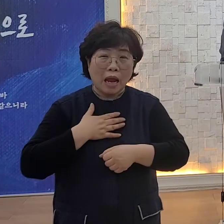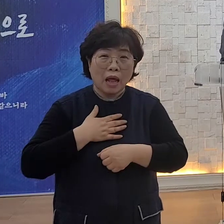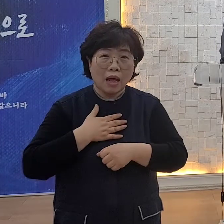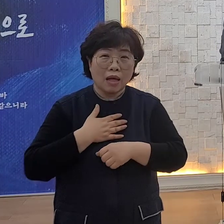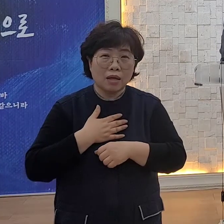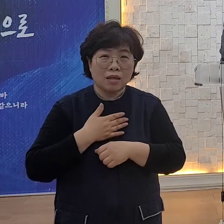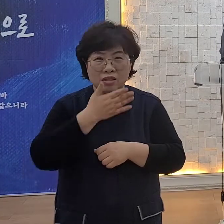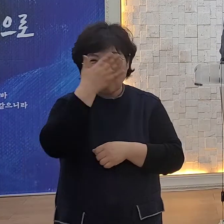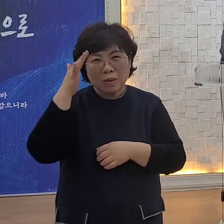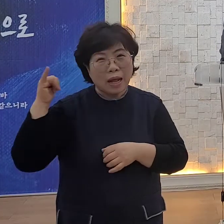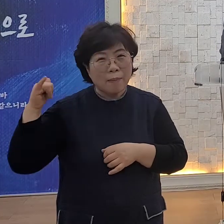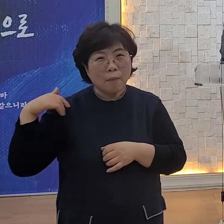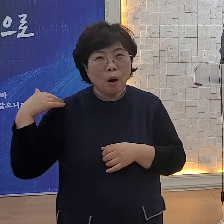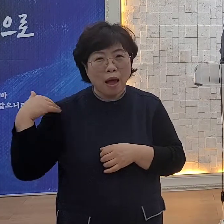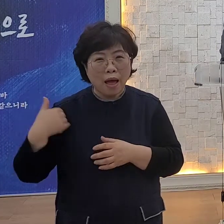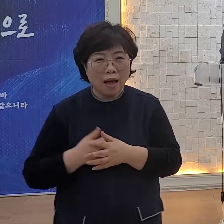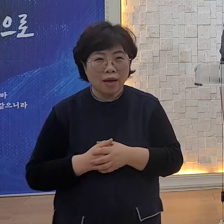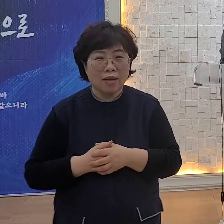다 쉬운 글자잖아요.